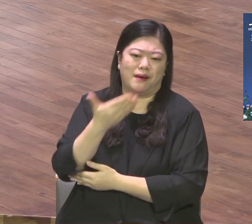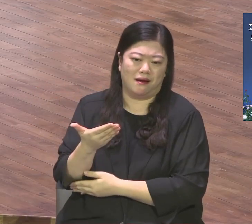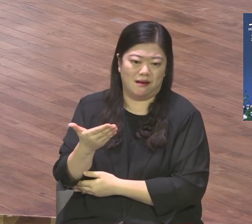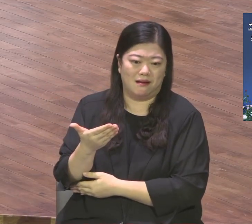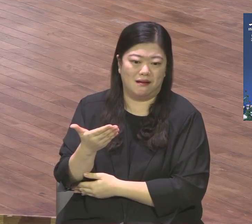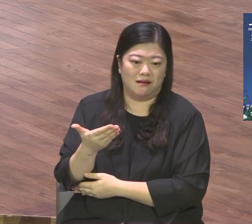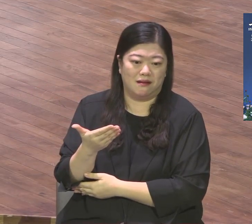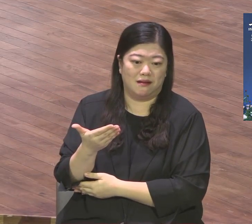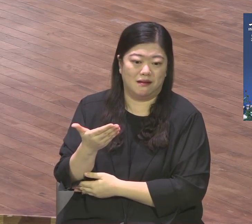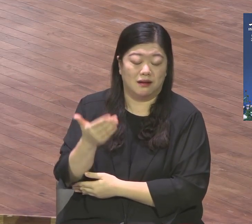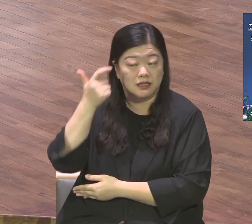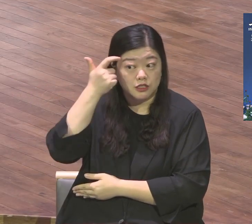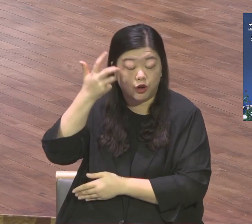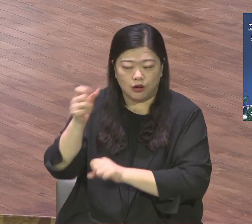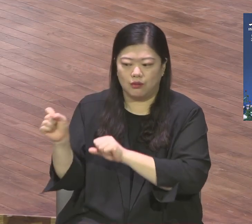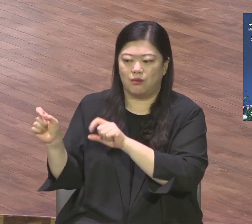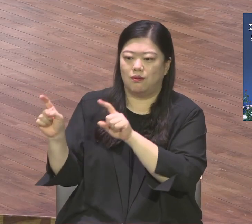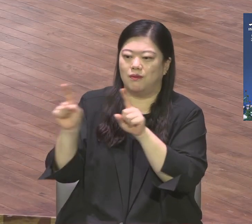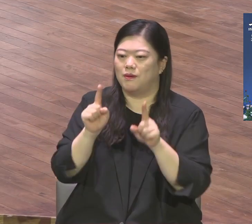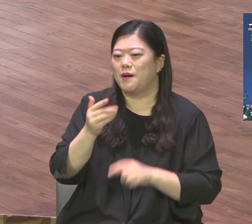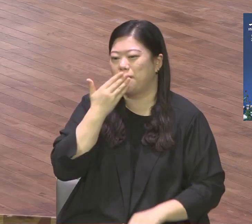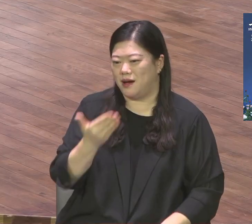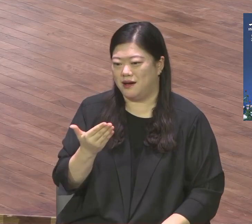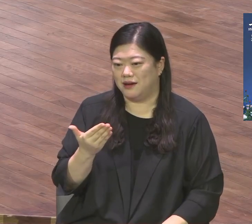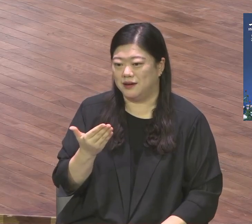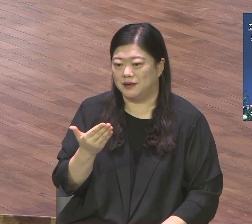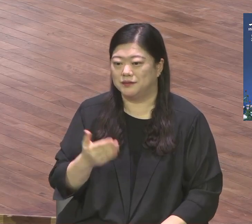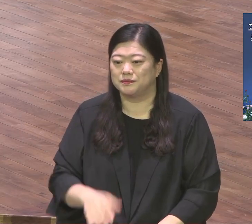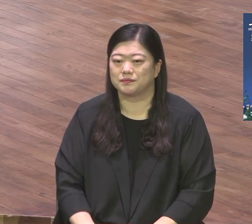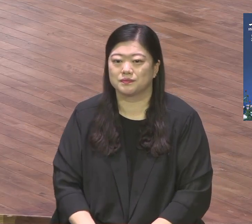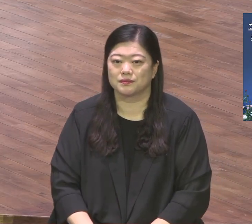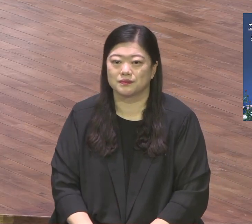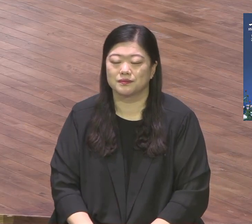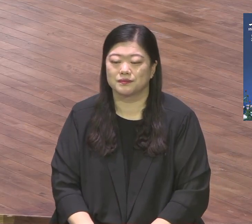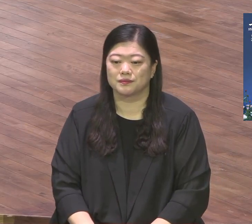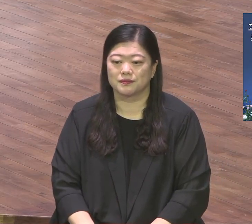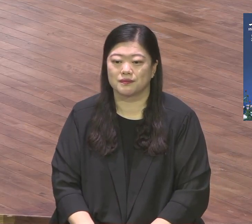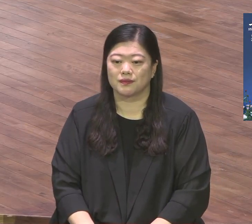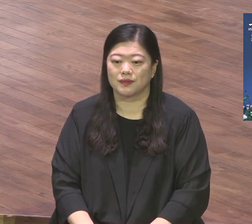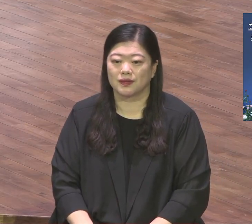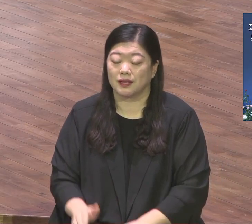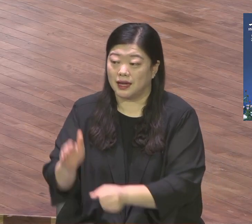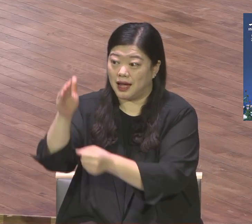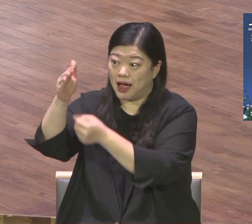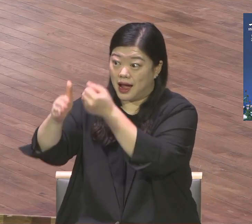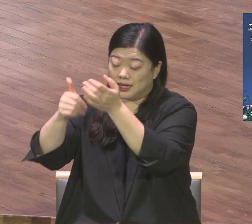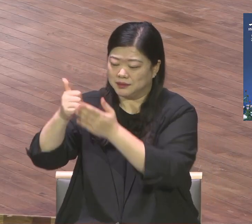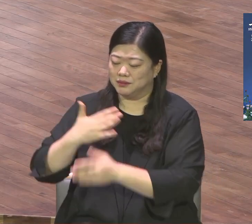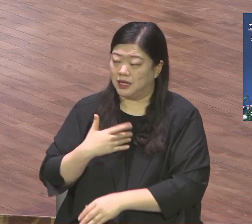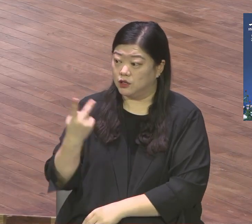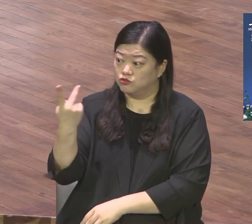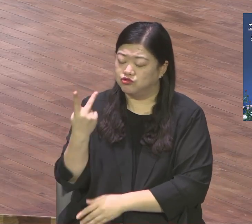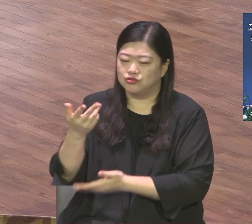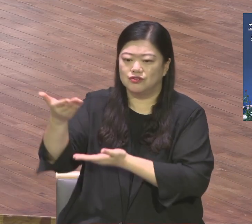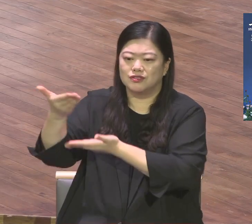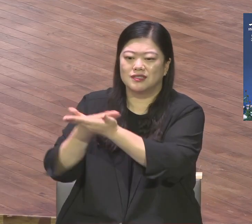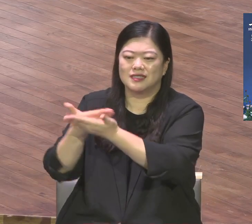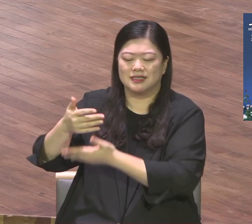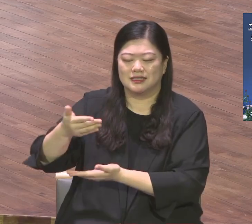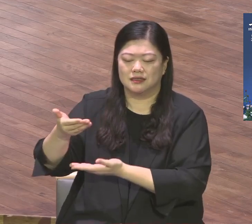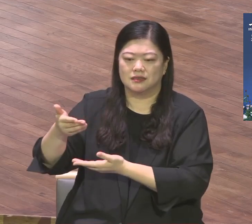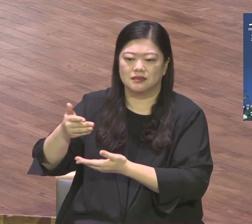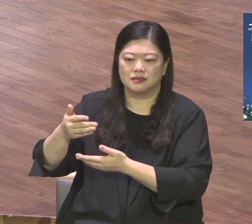위한, 이것을 본문 표현하자면 하나님과의 사귐이 있게 하려 함이라.